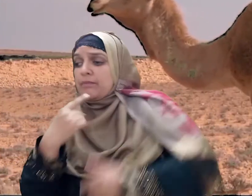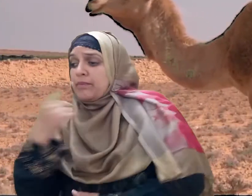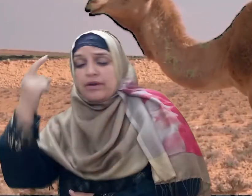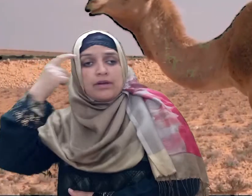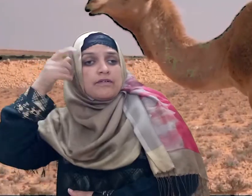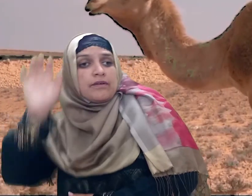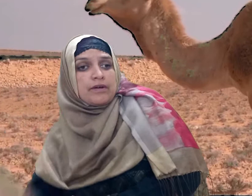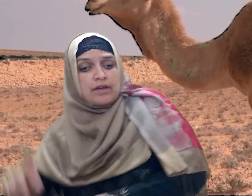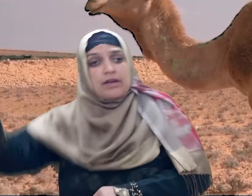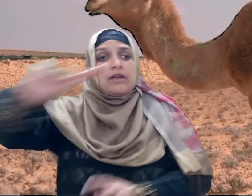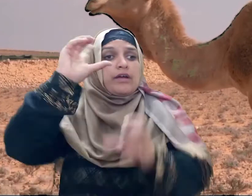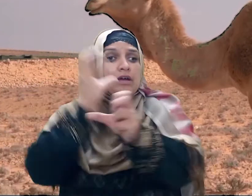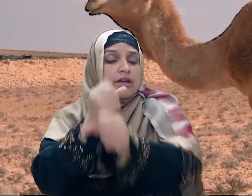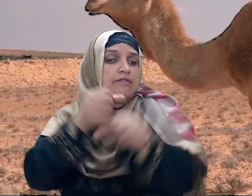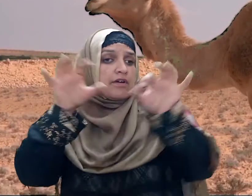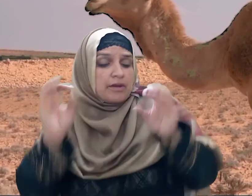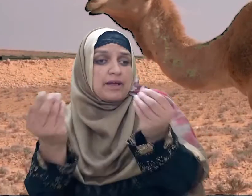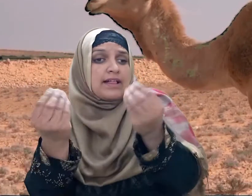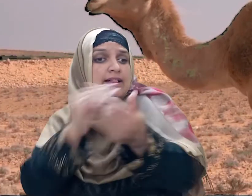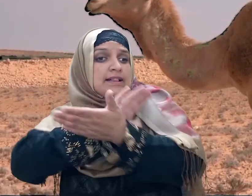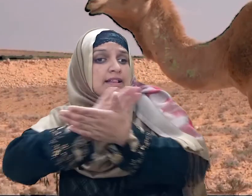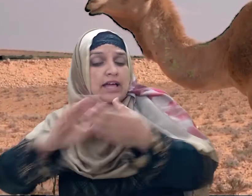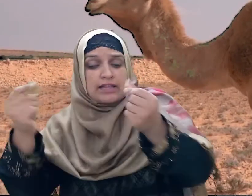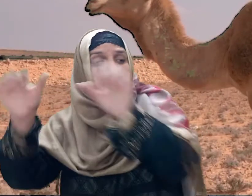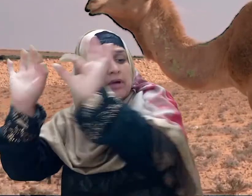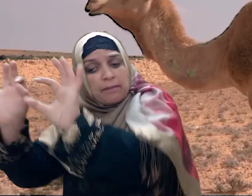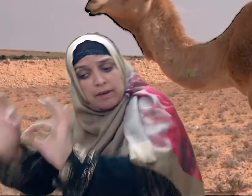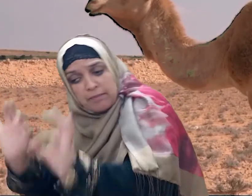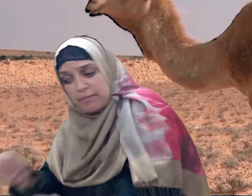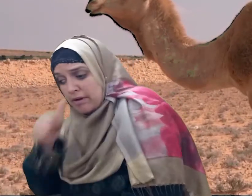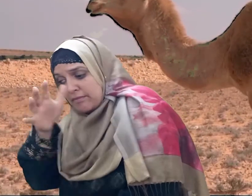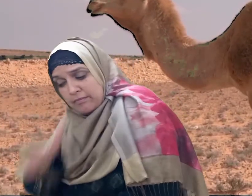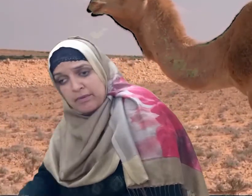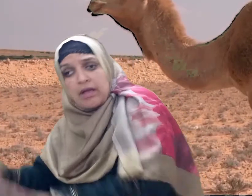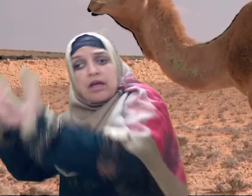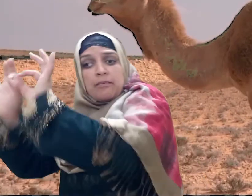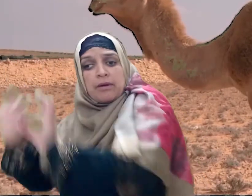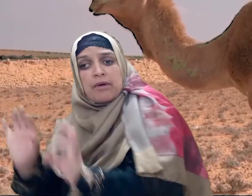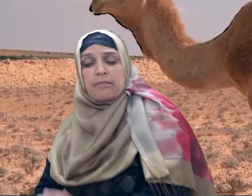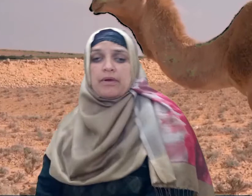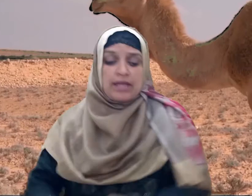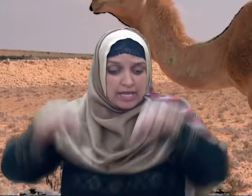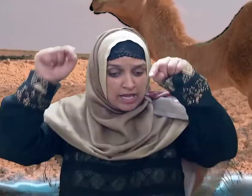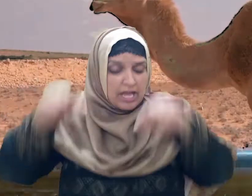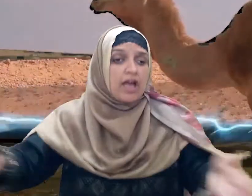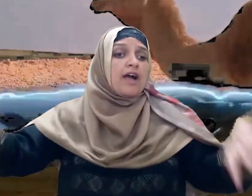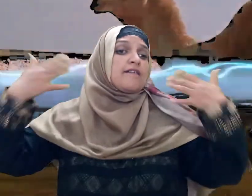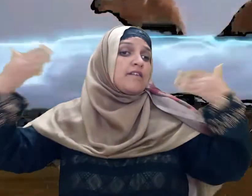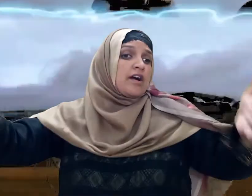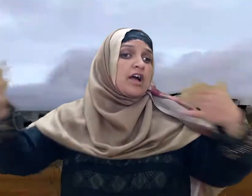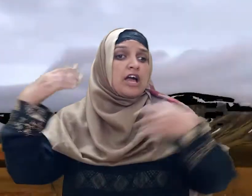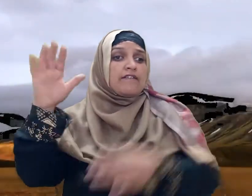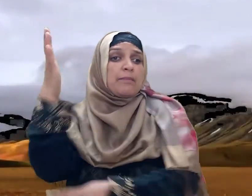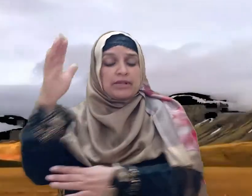ہے۔ اکثر لوگ صحارا کو ریت کا ایک نہ ختم ہونے والا سمندر سمجھتے ہیں کہ جس میں ہوا ریت کو ٹیلوں